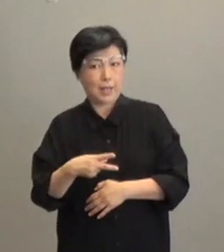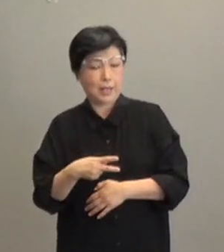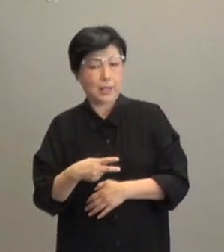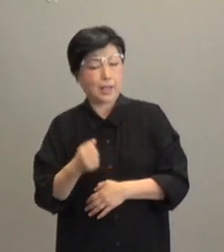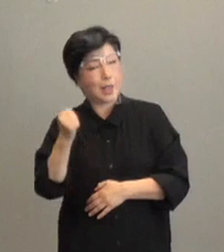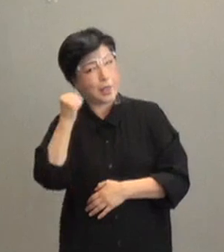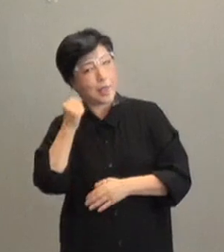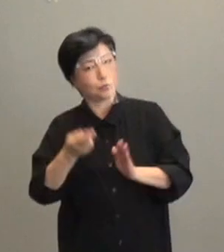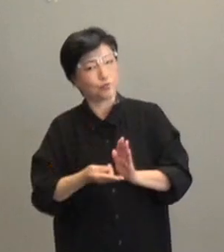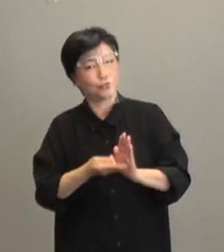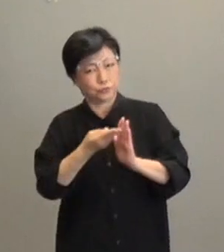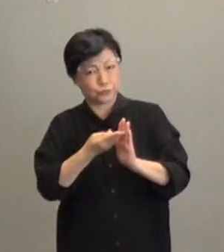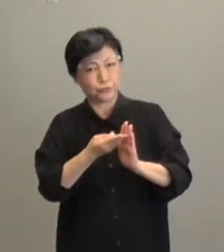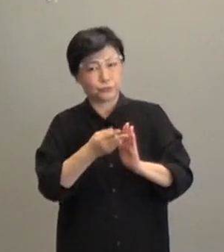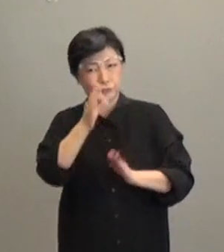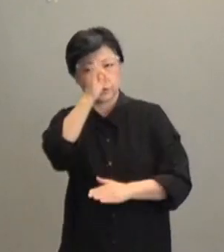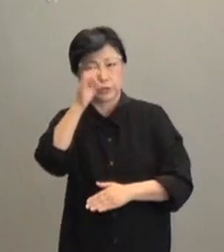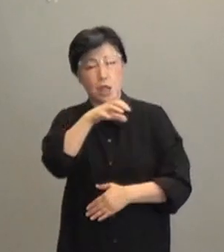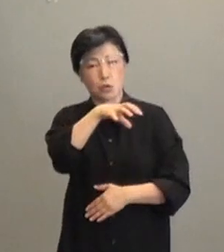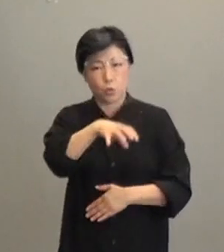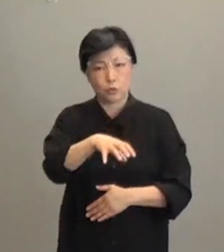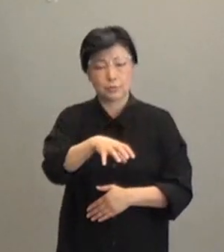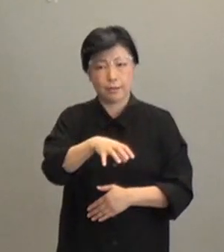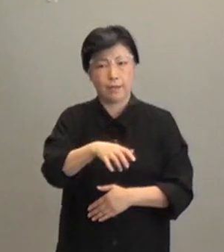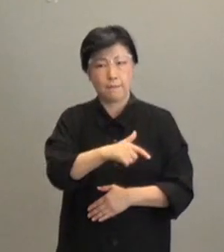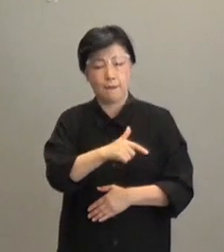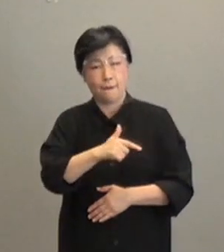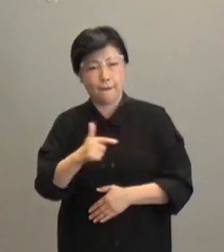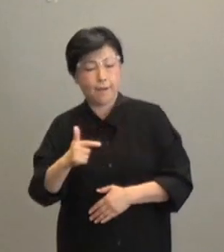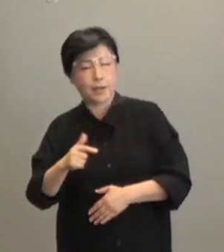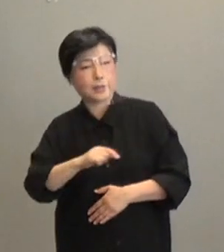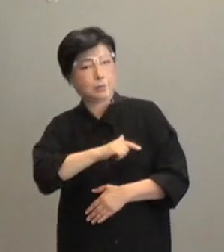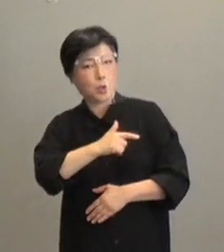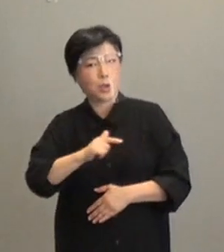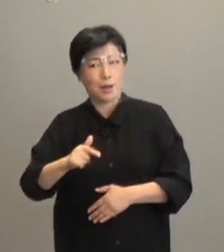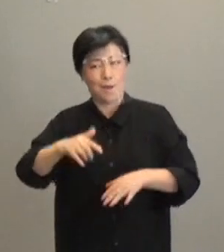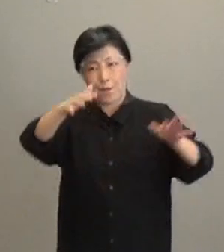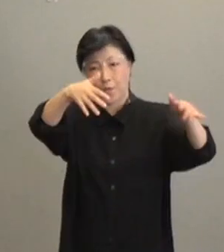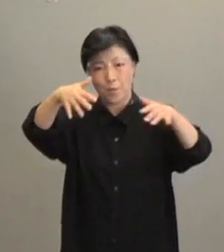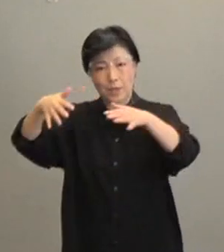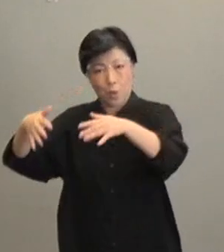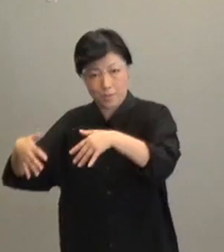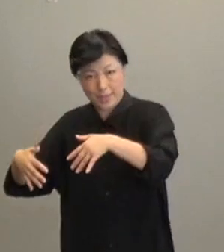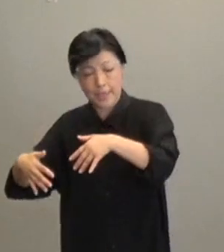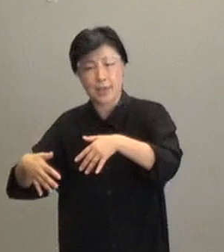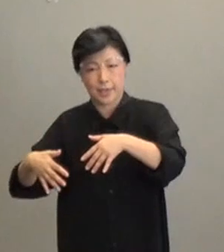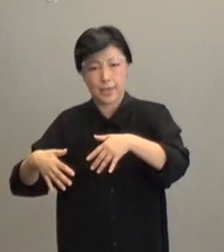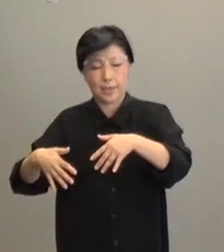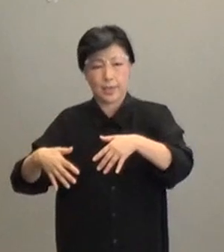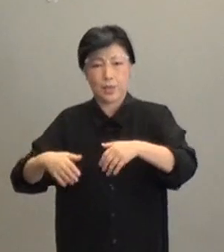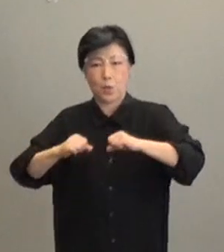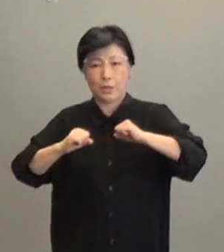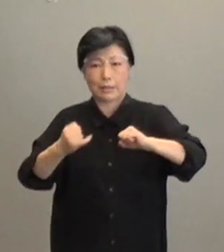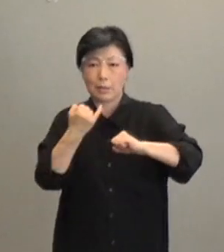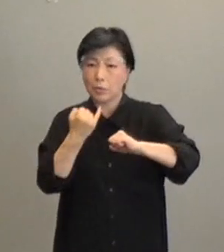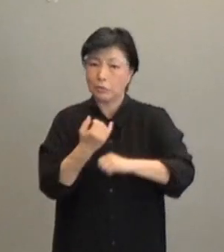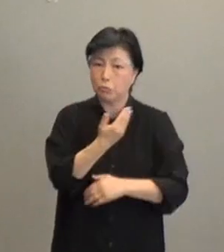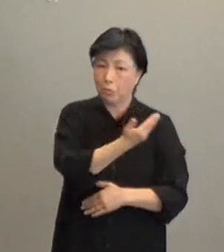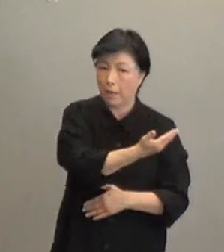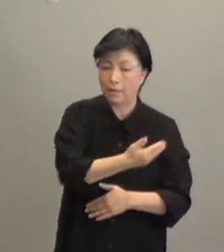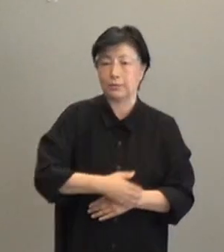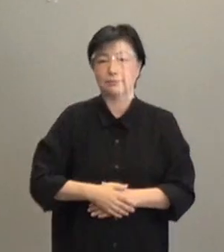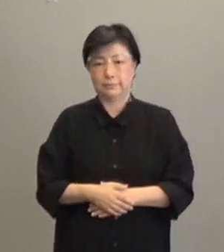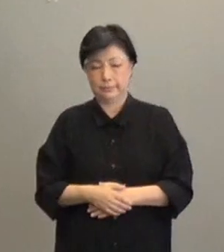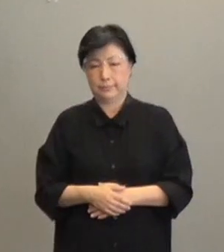設ですとか、観光地が大々的にこうまたこう呼び込みというかをかけていい段階に来ているのかどうかというところを教えてください。